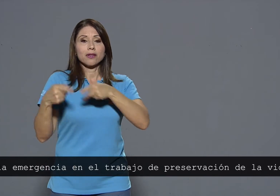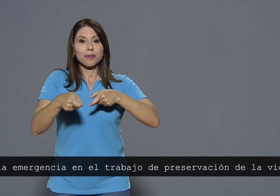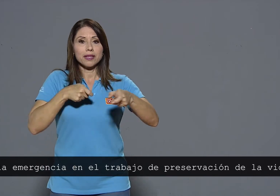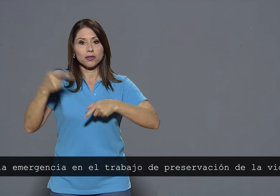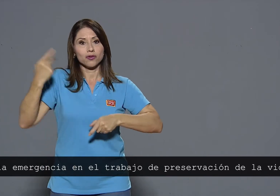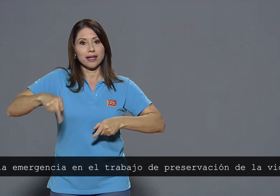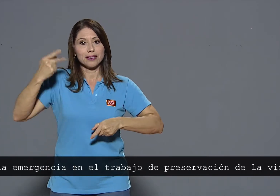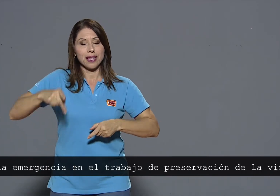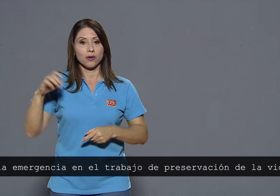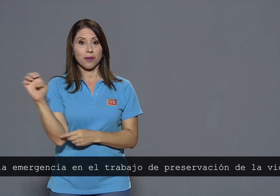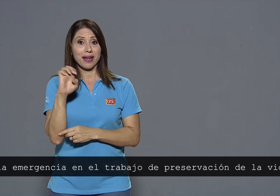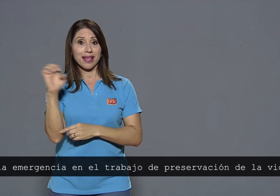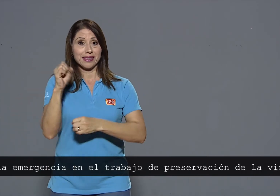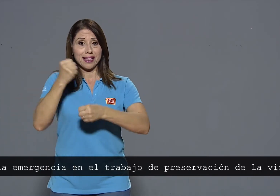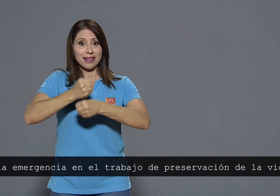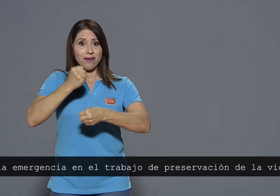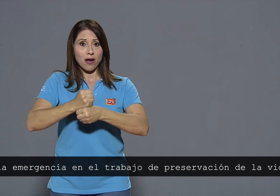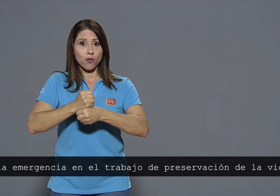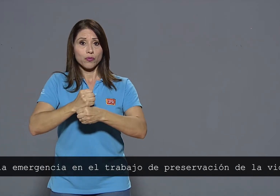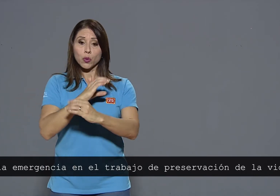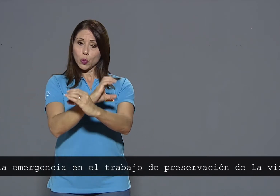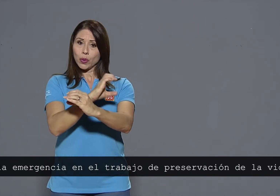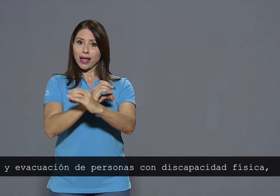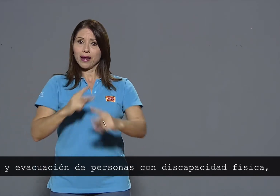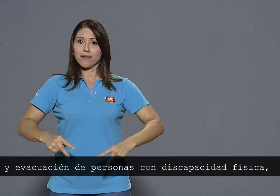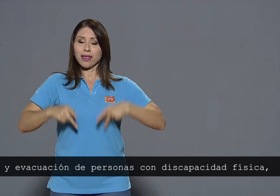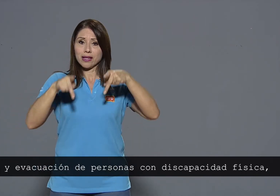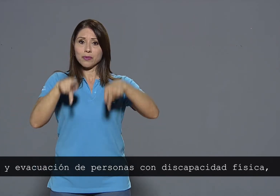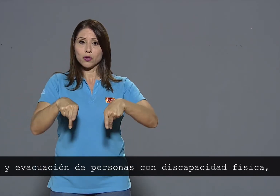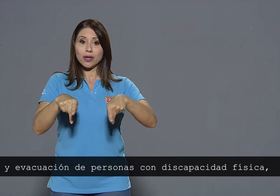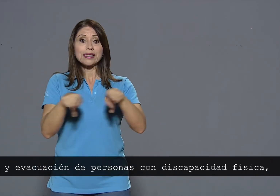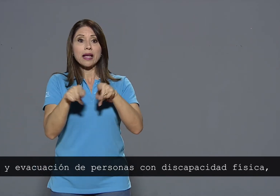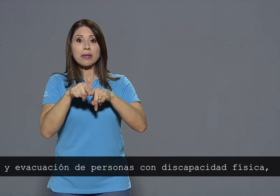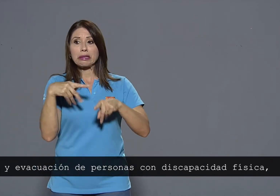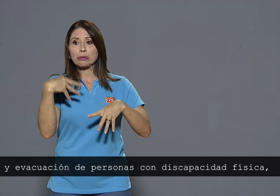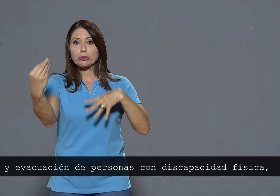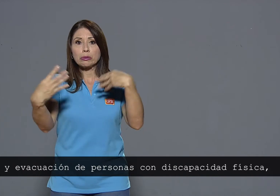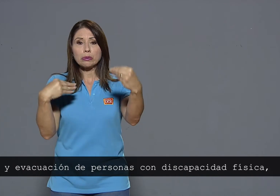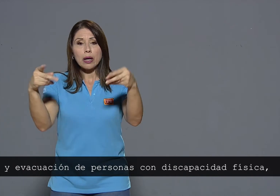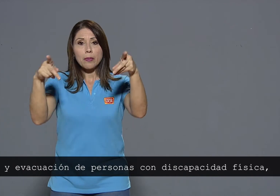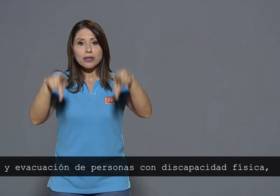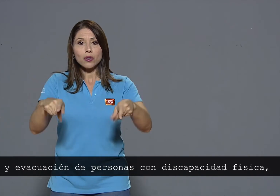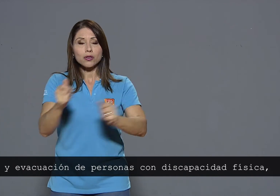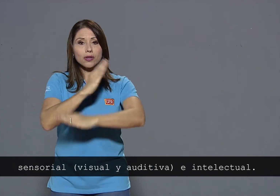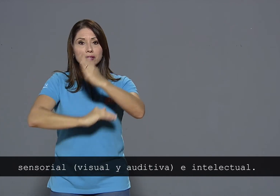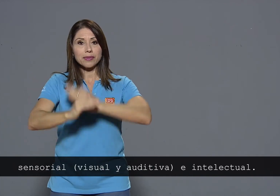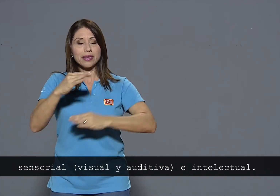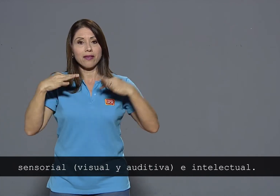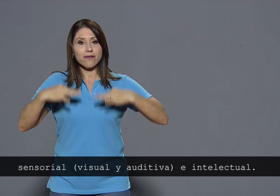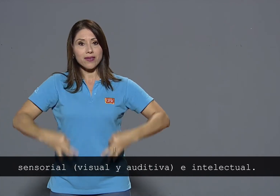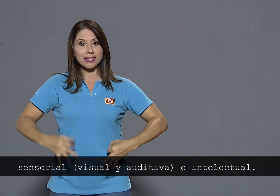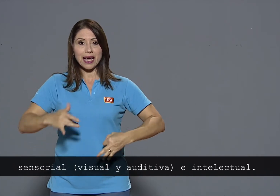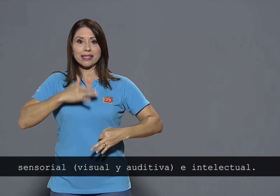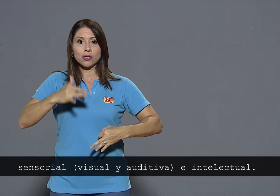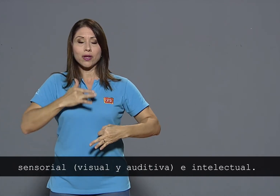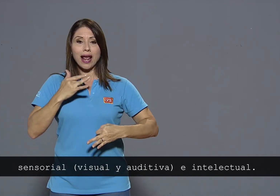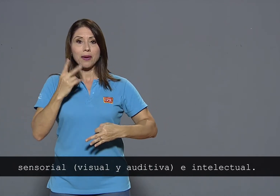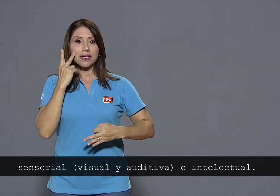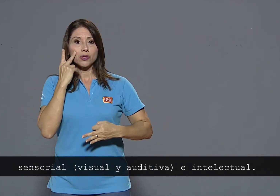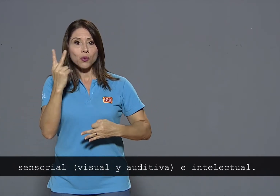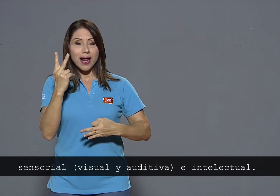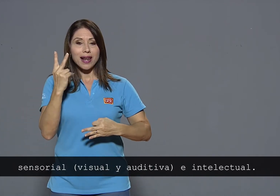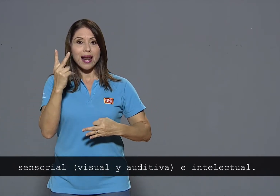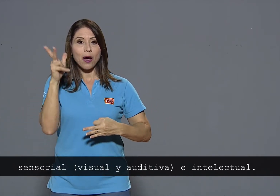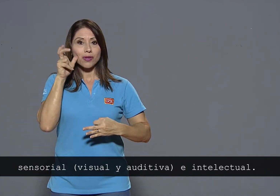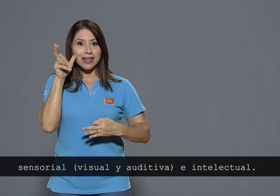y la emergencia en el trabajo, de preservación de la vida y evacuación de personas con discapacidad física, sensorial, visual y